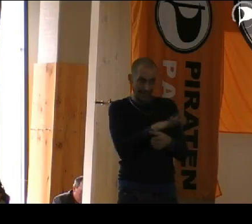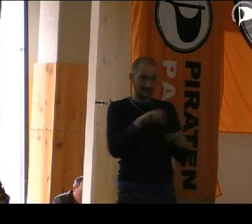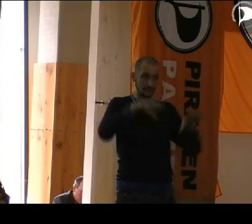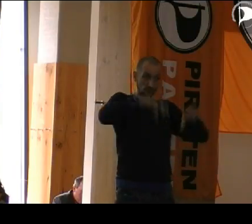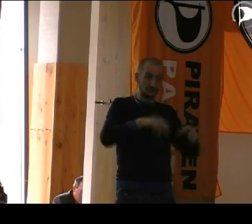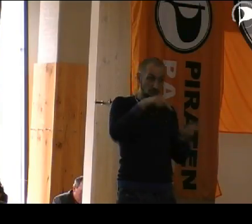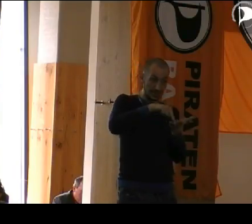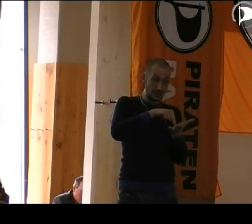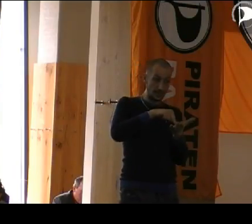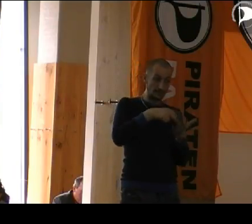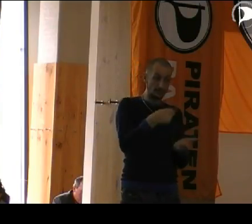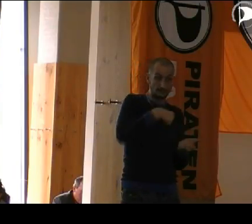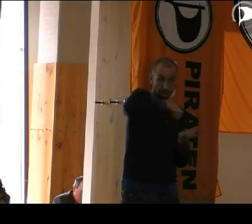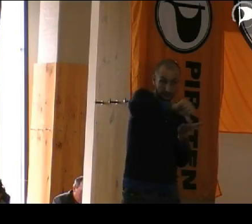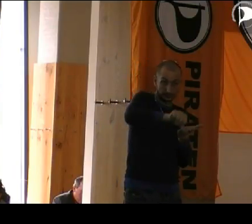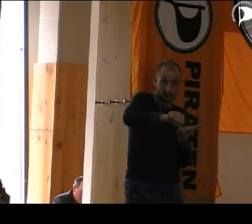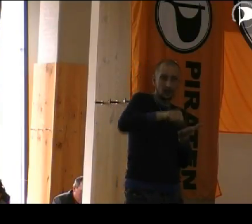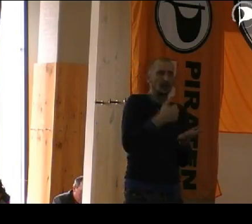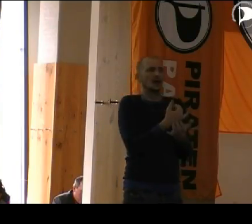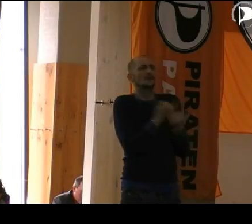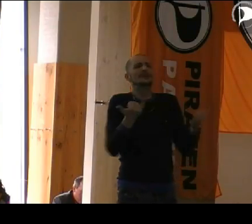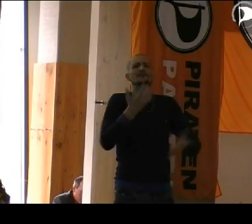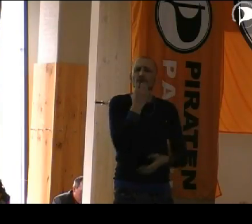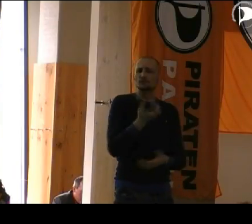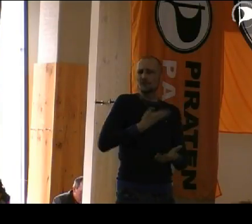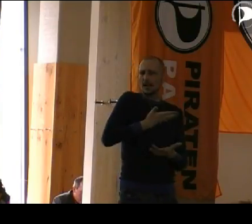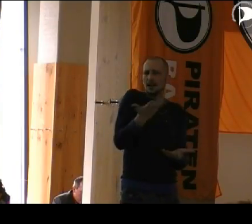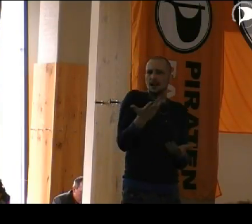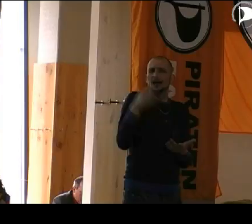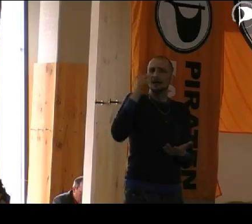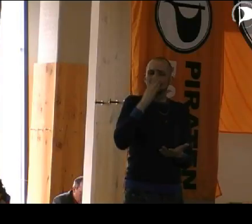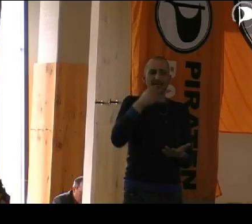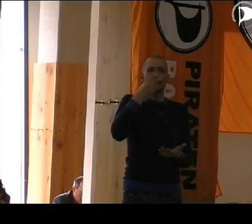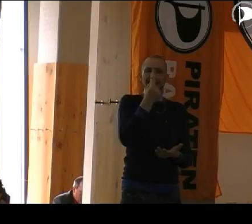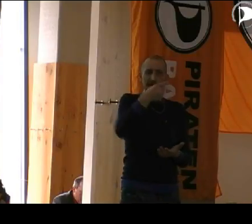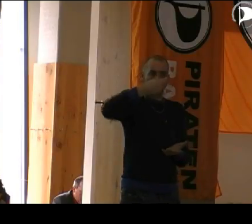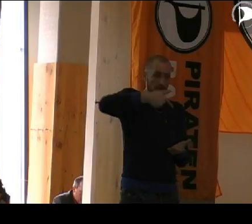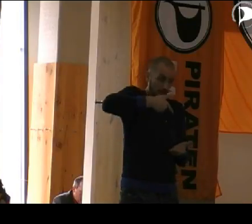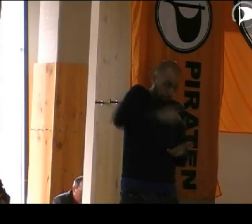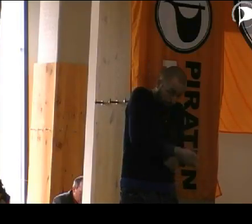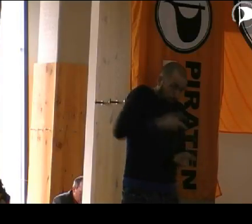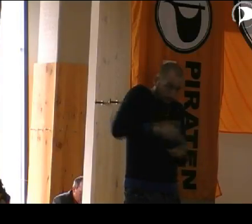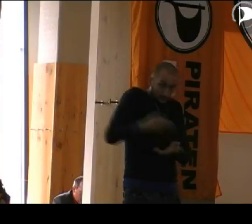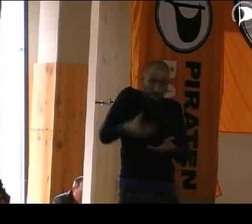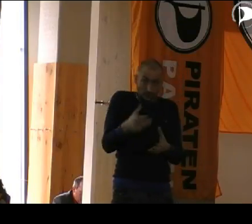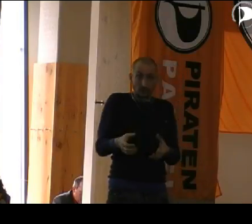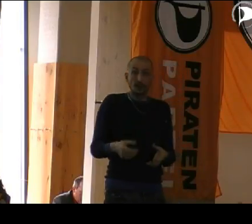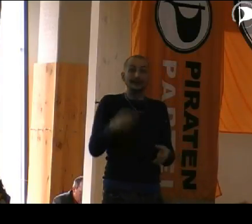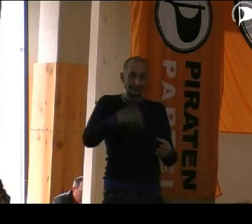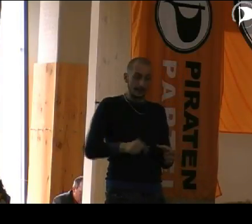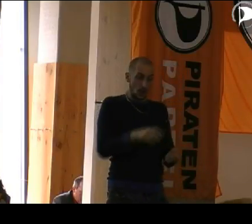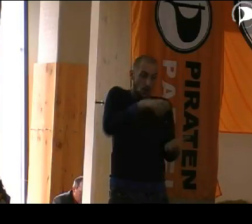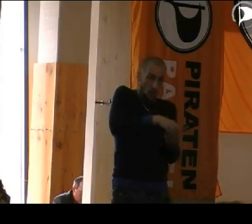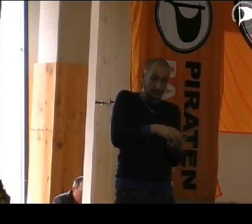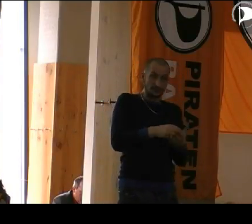prävention erfolgen die wollen verlassen werden bei jungen expedition weit nach hinten schlossen zweiter einwand anzuwenden